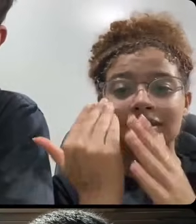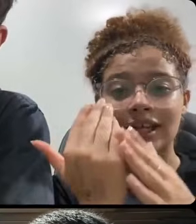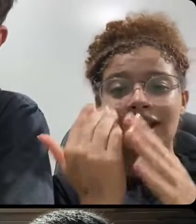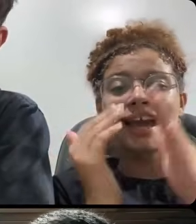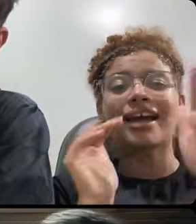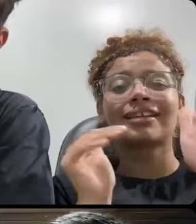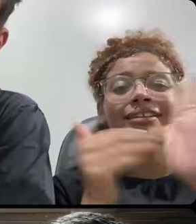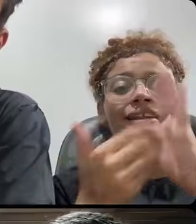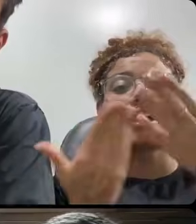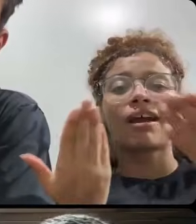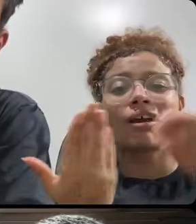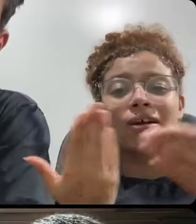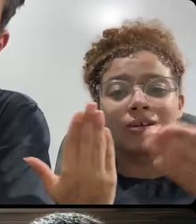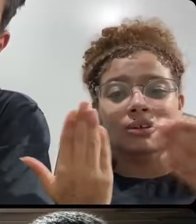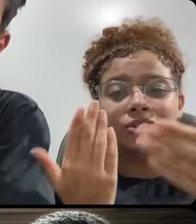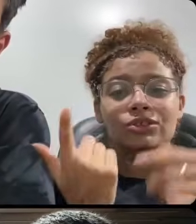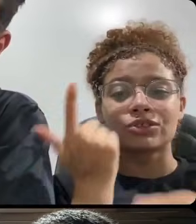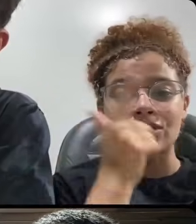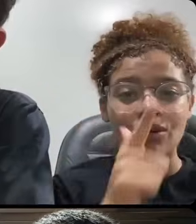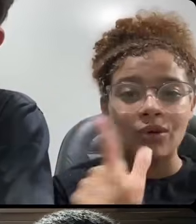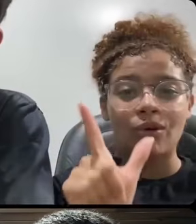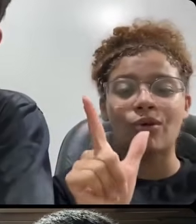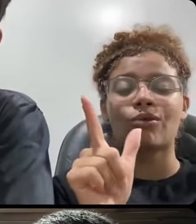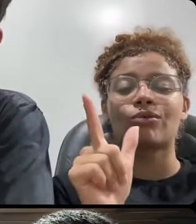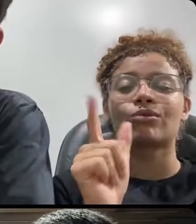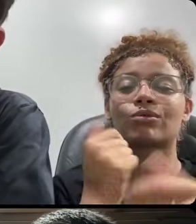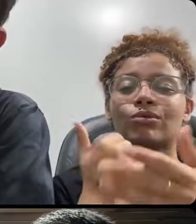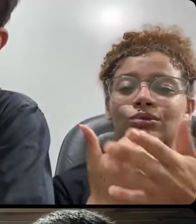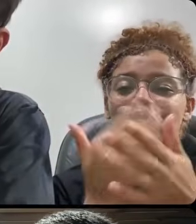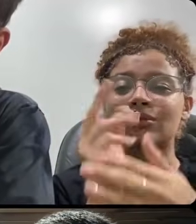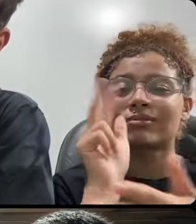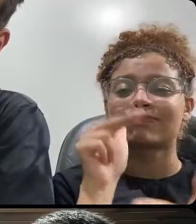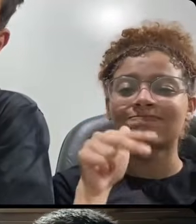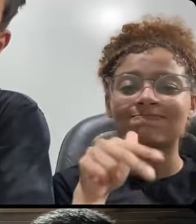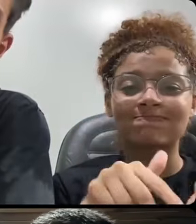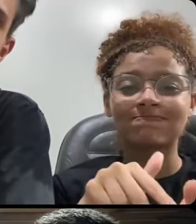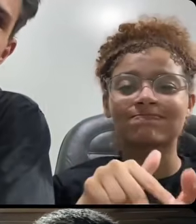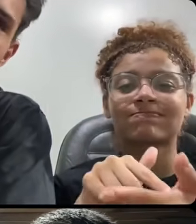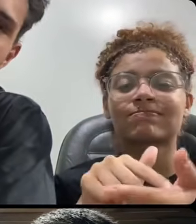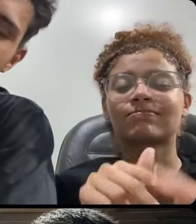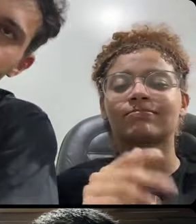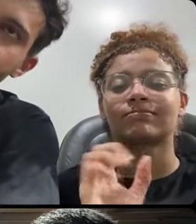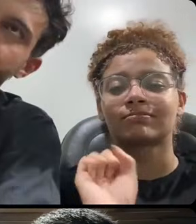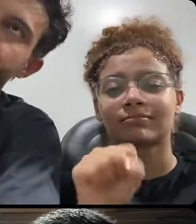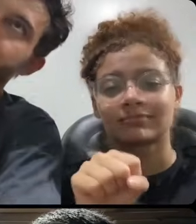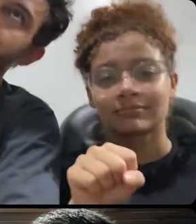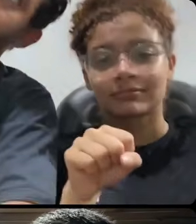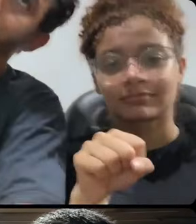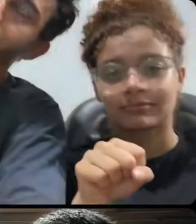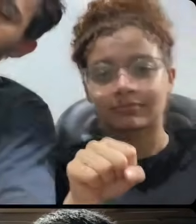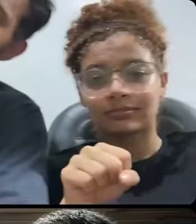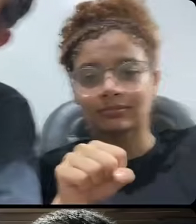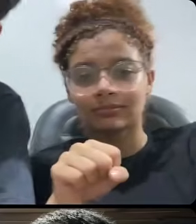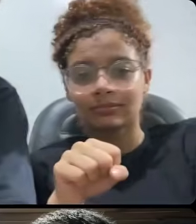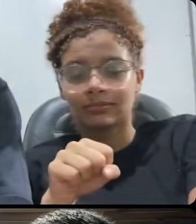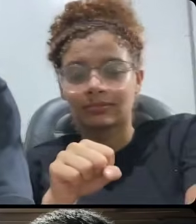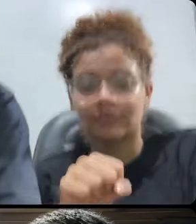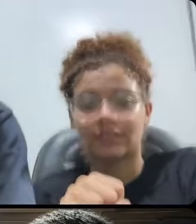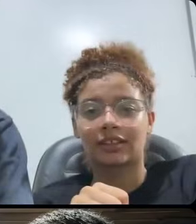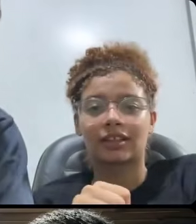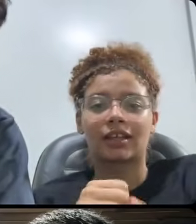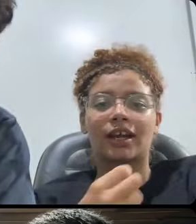poucos que eu tô pé ainda, né? Glória E, a Deus. E é isso, né? Não, minha vida não